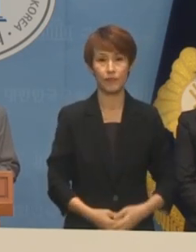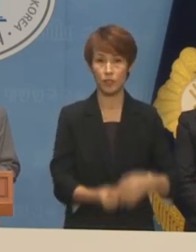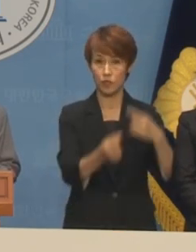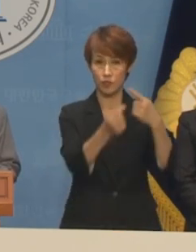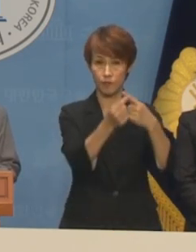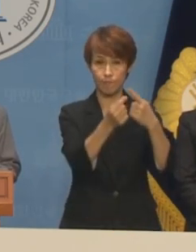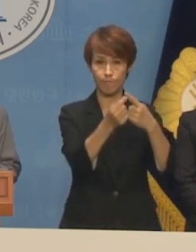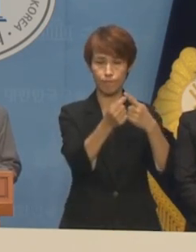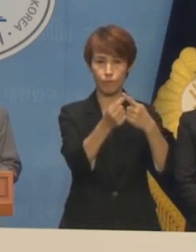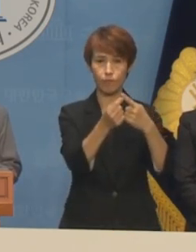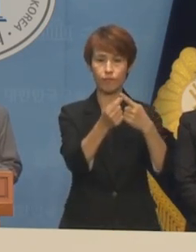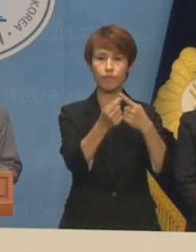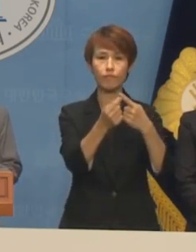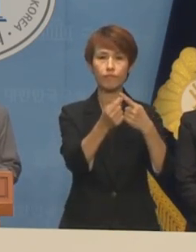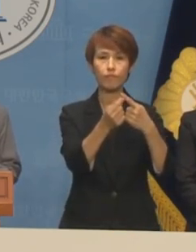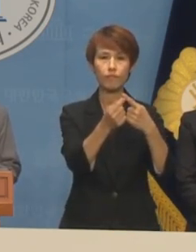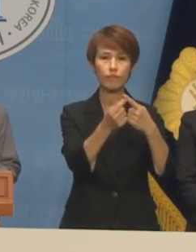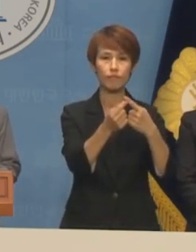첫째,